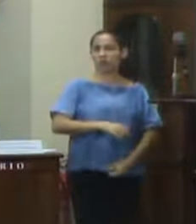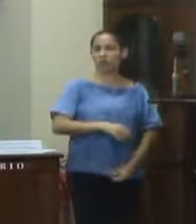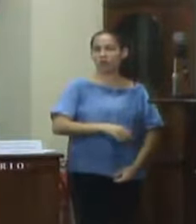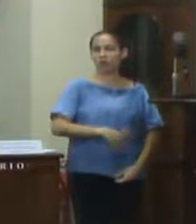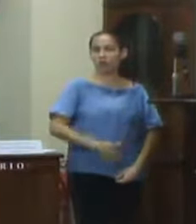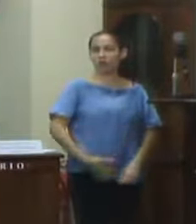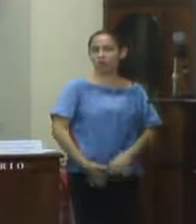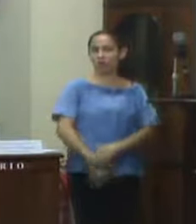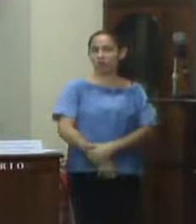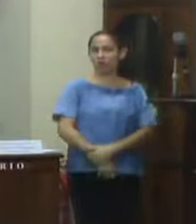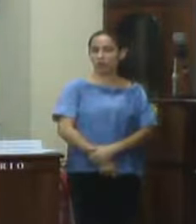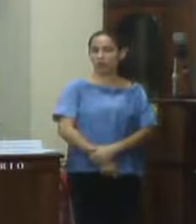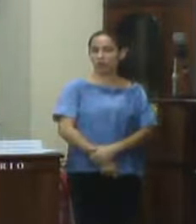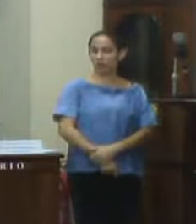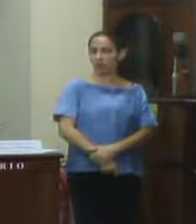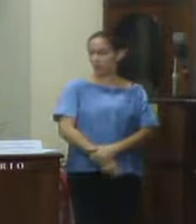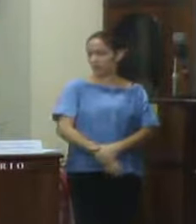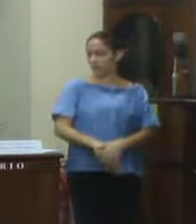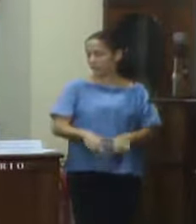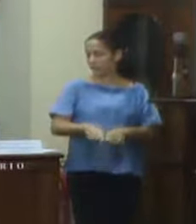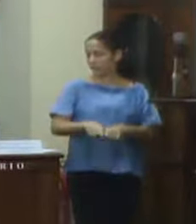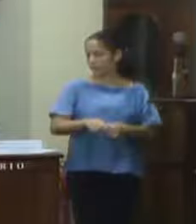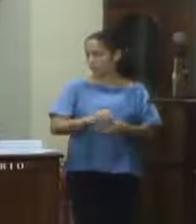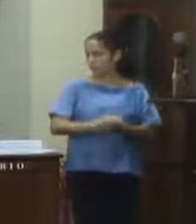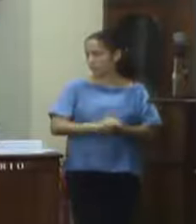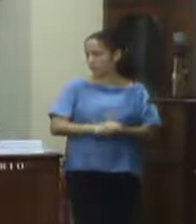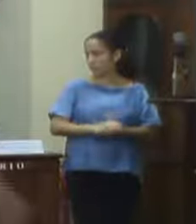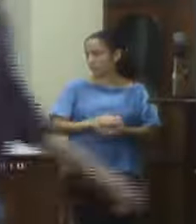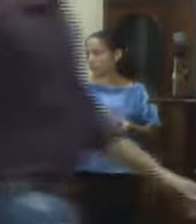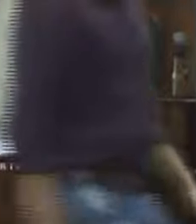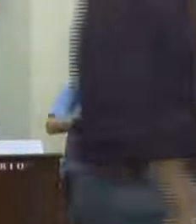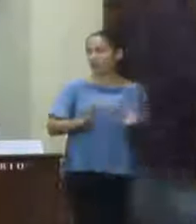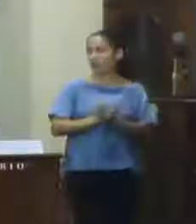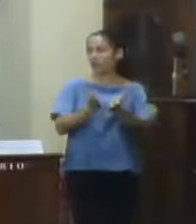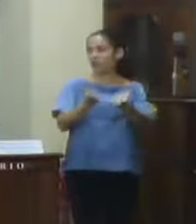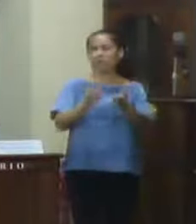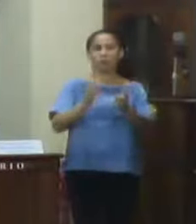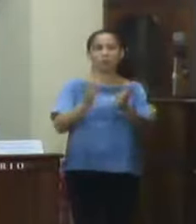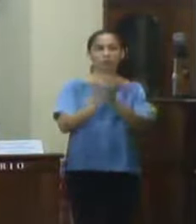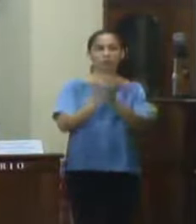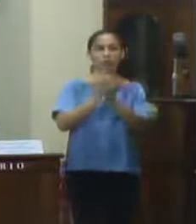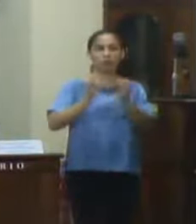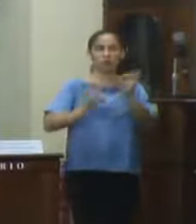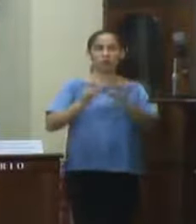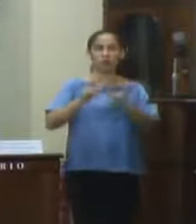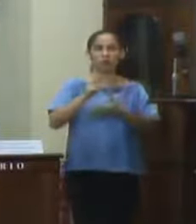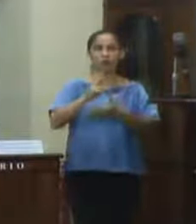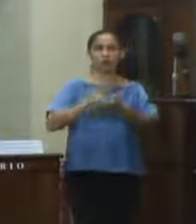Encaminho esse projeto de lei ordinária à Comissão de Justiça e Redação.